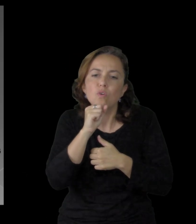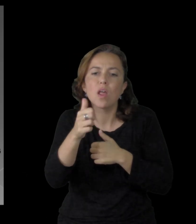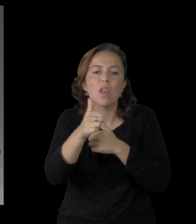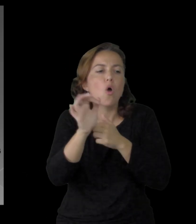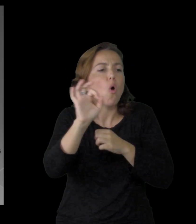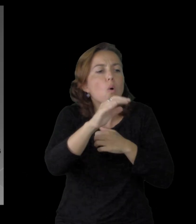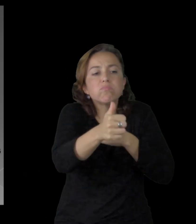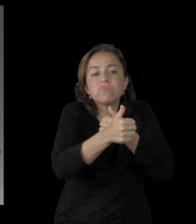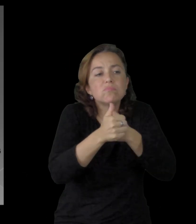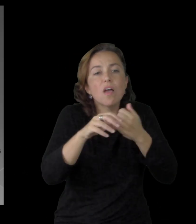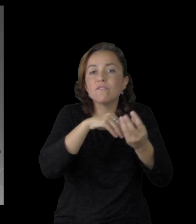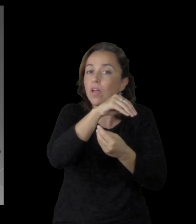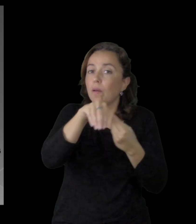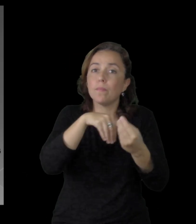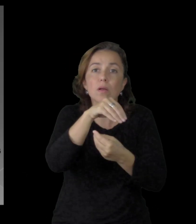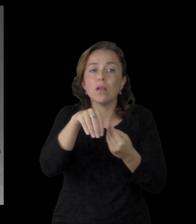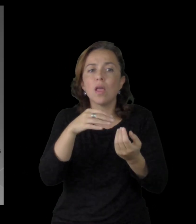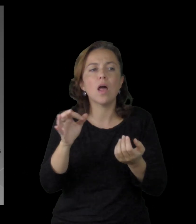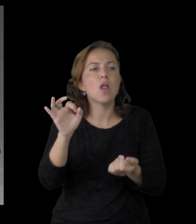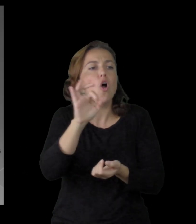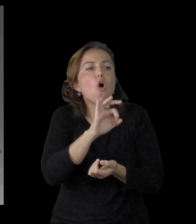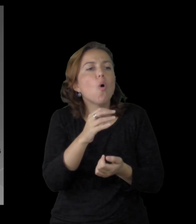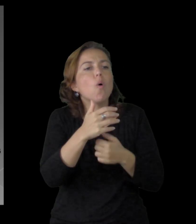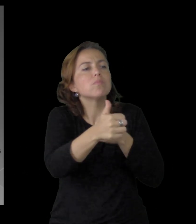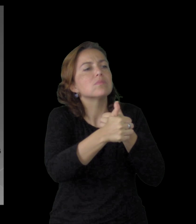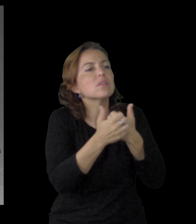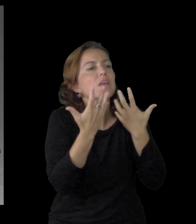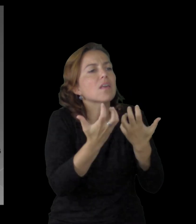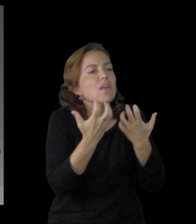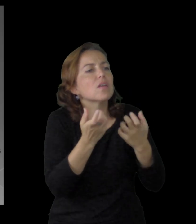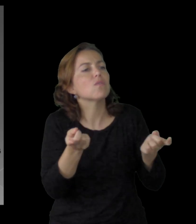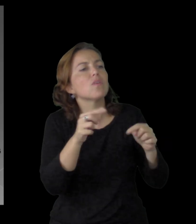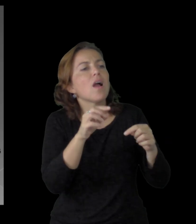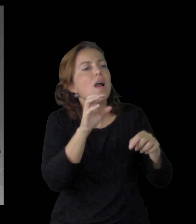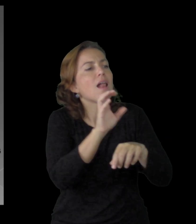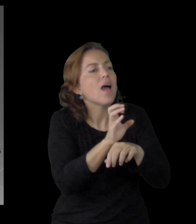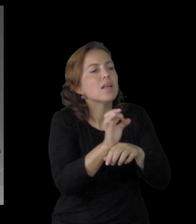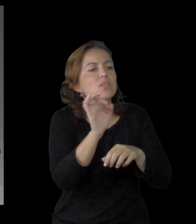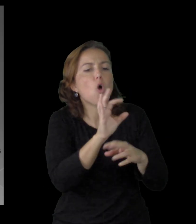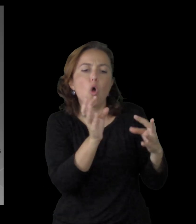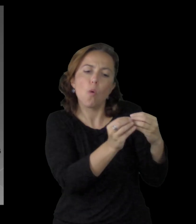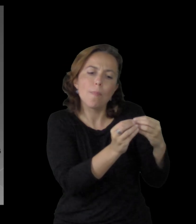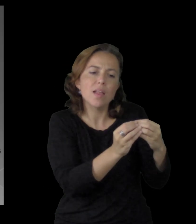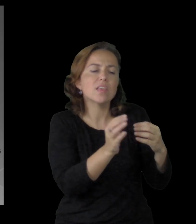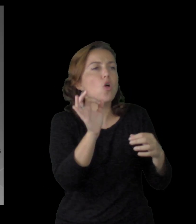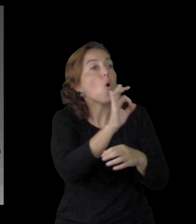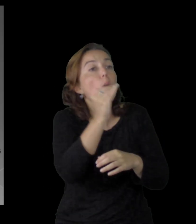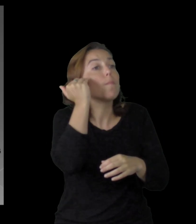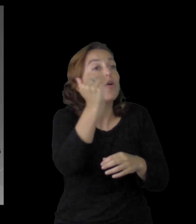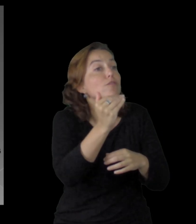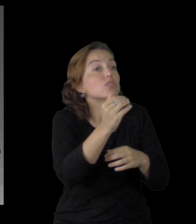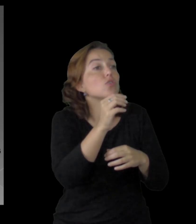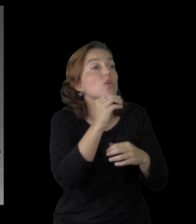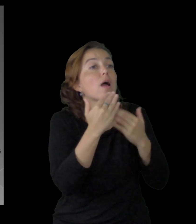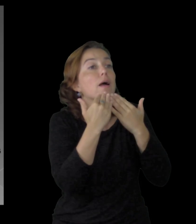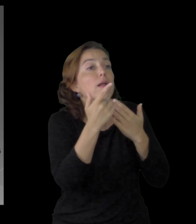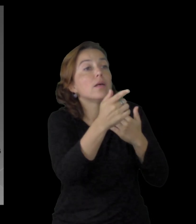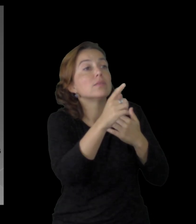incluso con aquella clase, aquel compañero o aquel profe que con sus palabras me ha cambiado, me ha